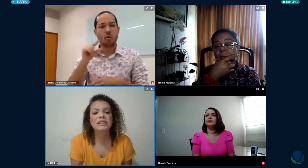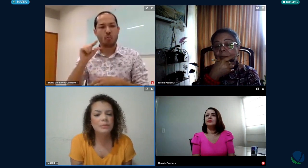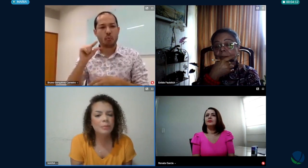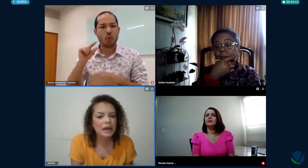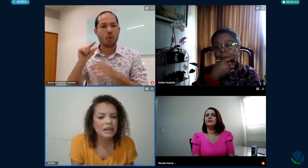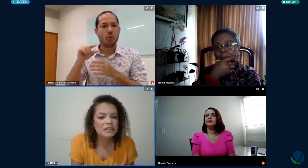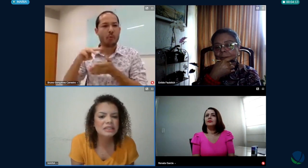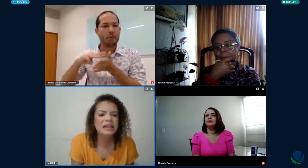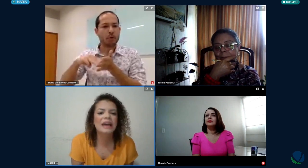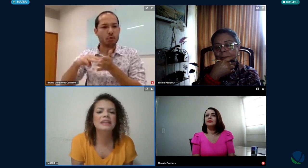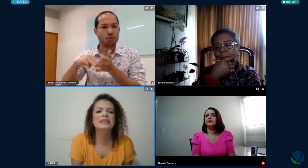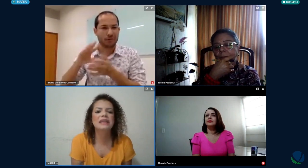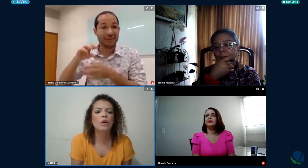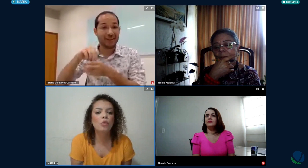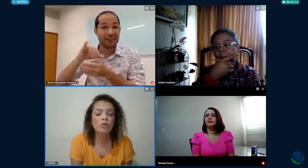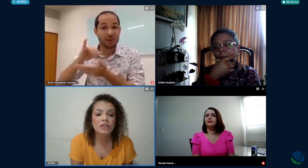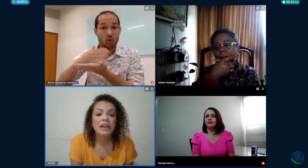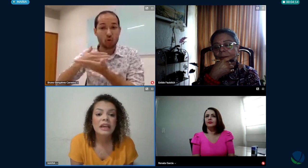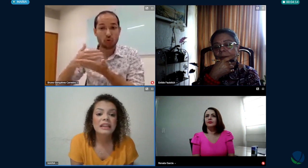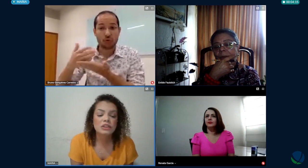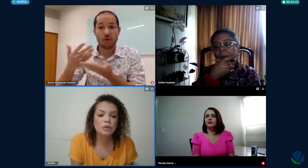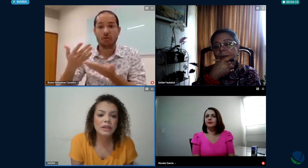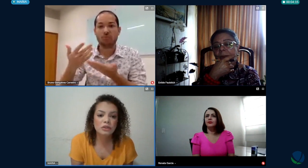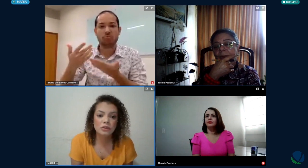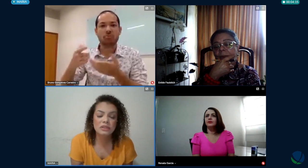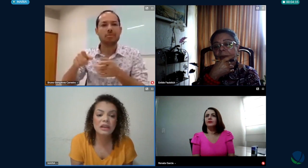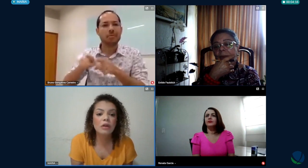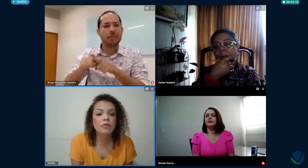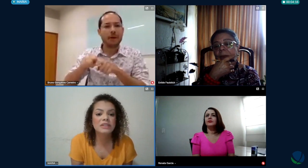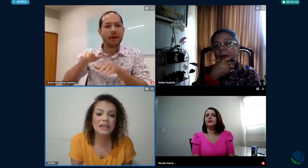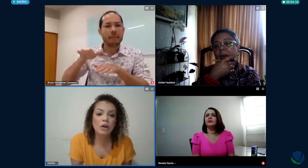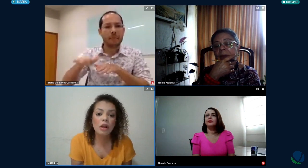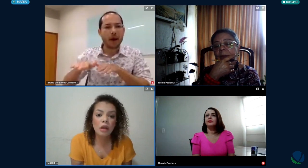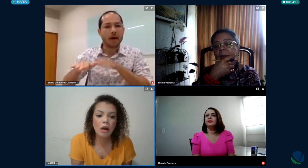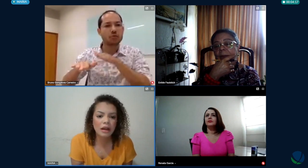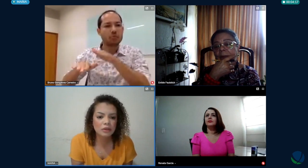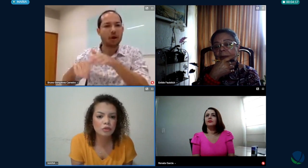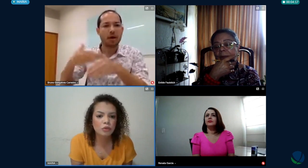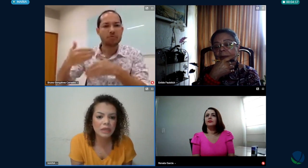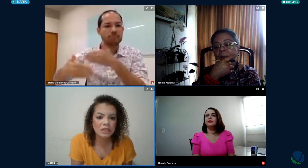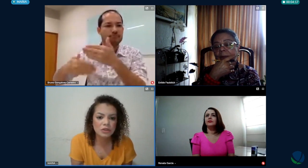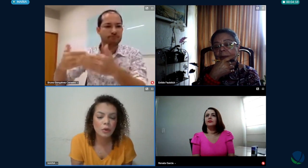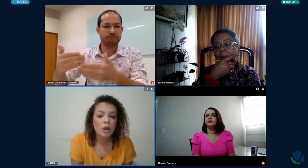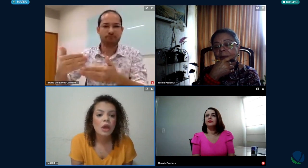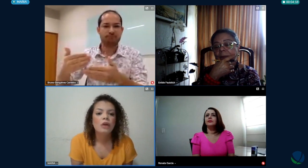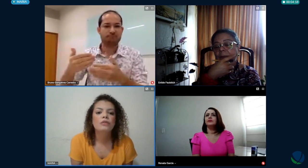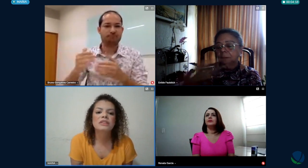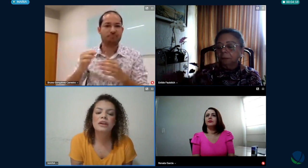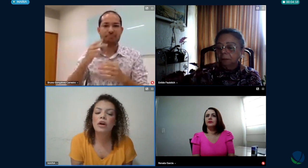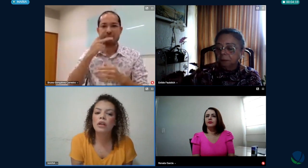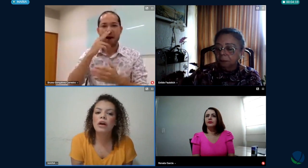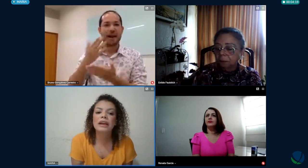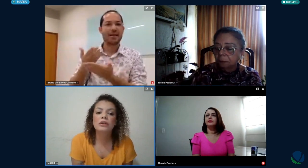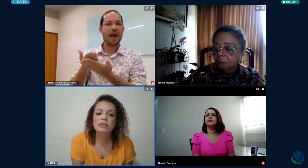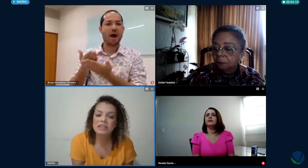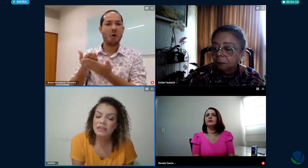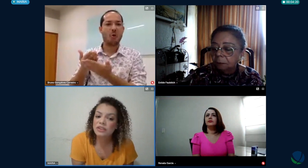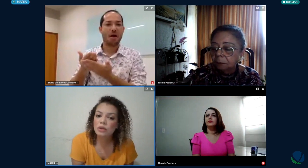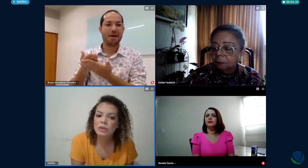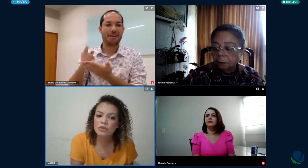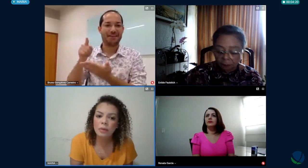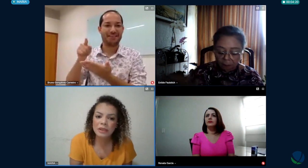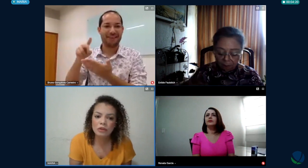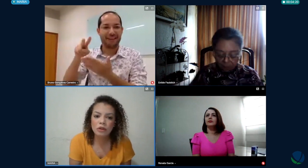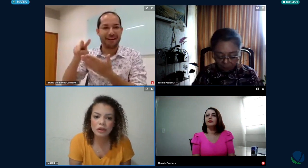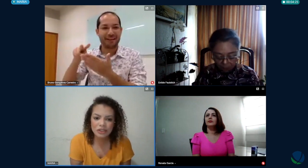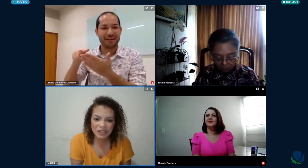os participantes, a área da saúde. Na sua introdução, você coloca tudo isso. Você coloca, inclusive,